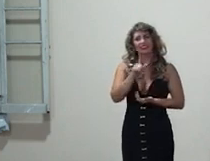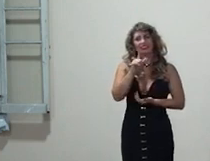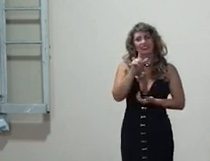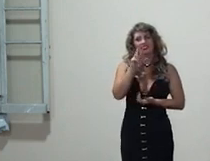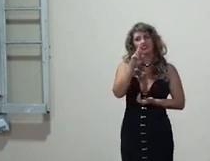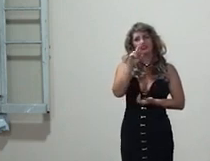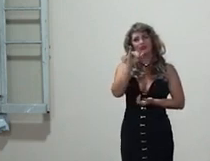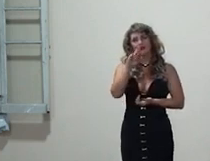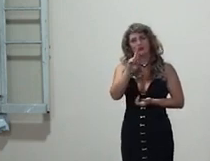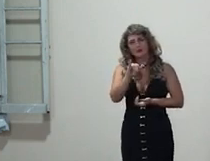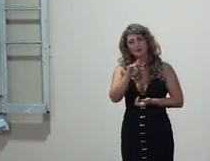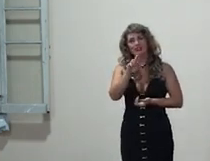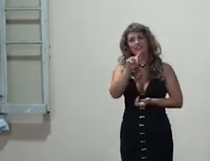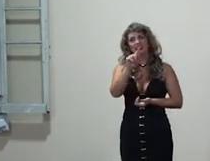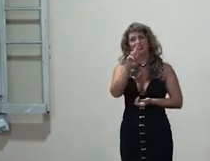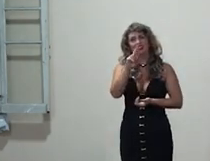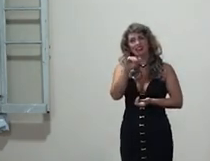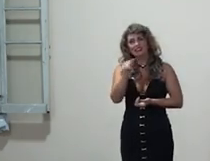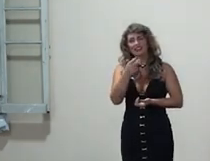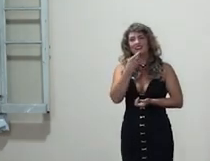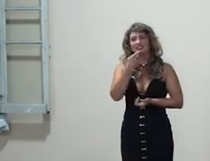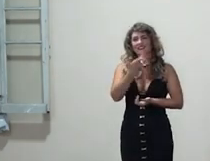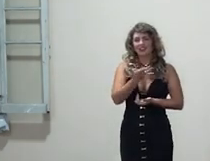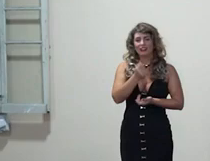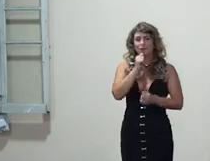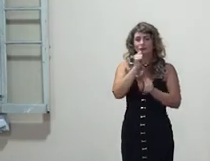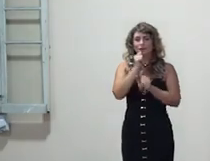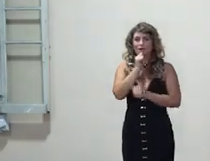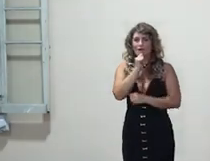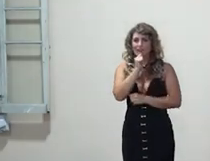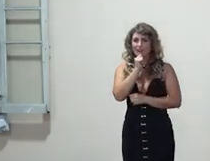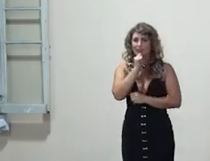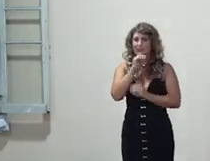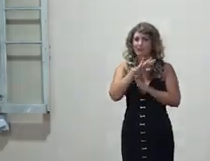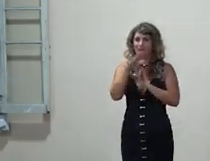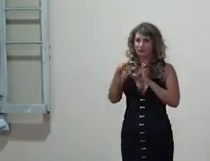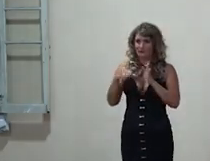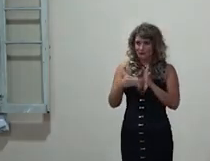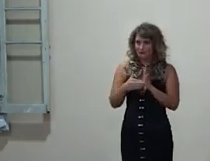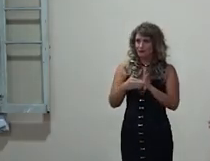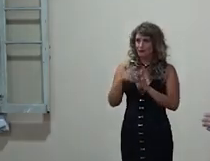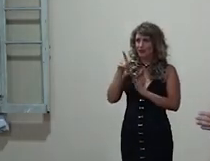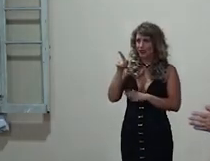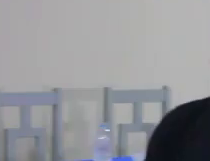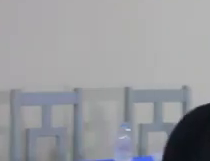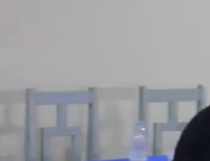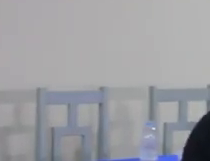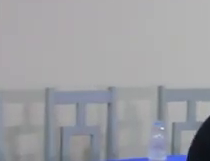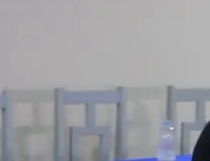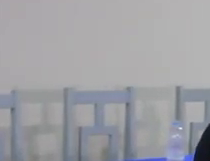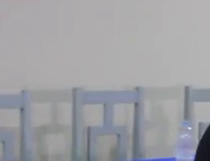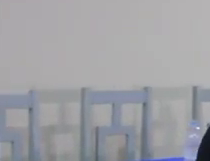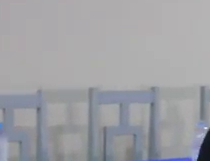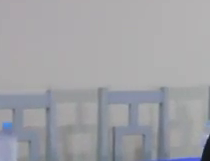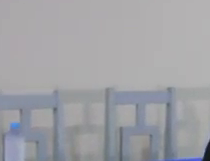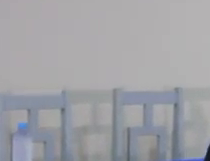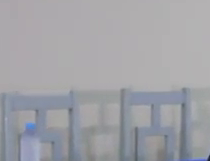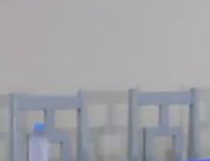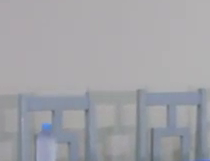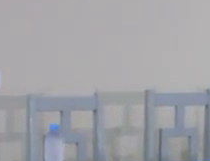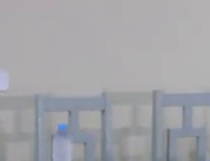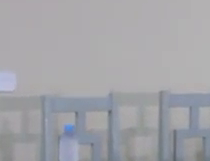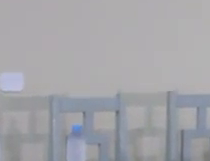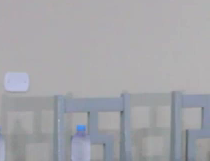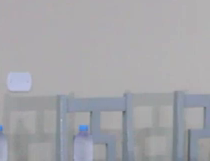Graciano, né? Graciano, que fala sobre o Rui, sobre os apelidos e tal. E lá, Eduardo, meu apelido é Padre.